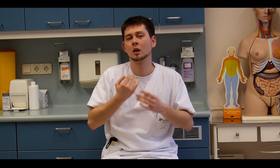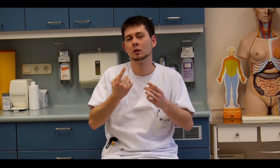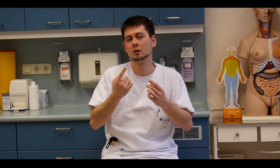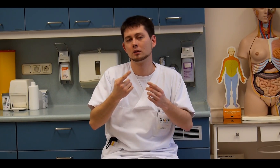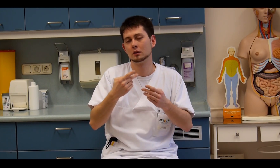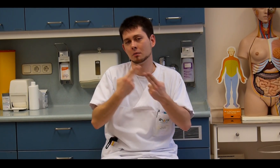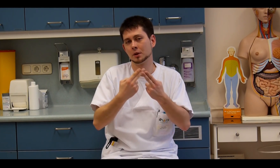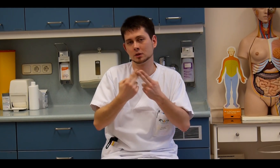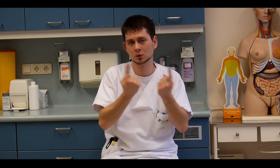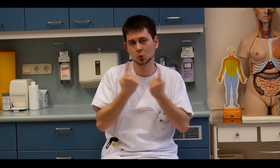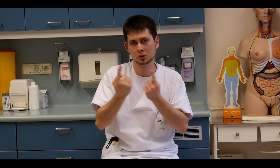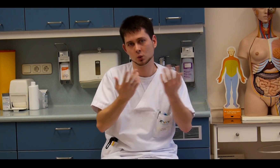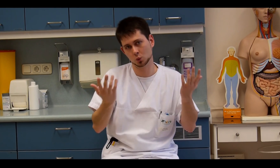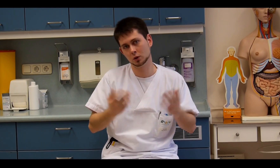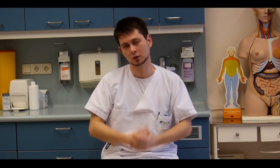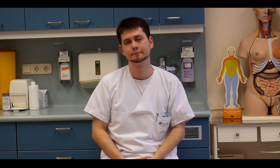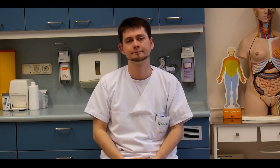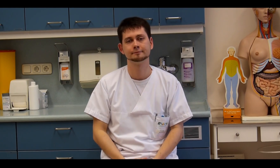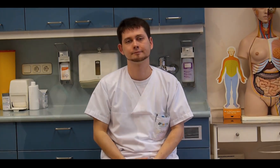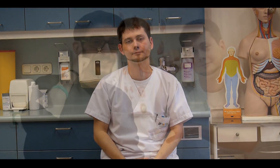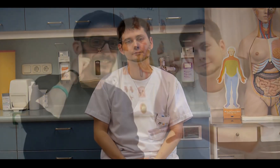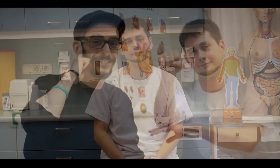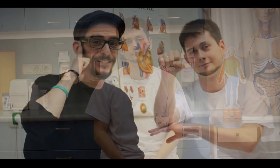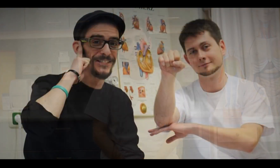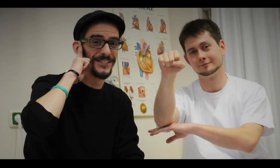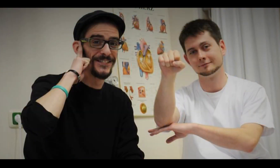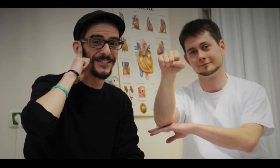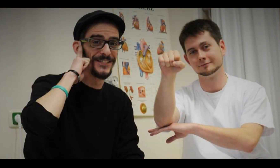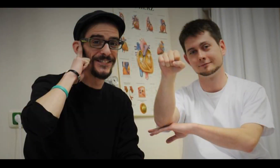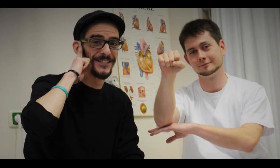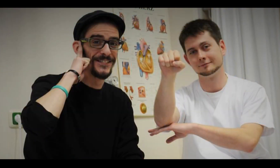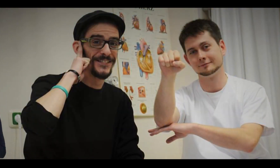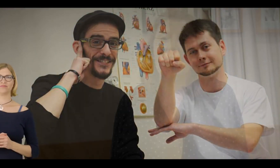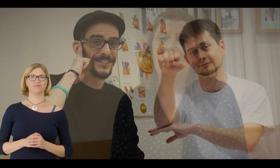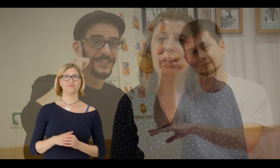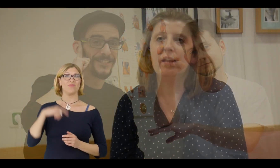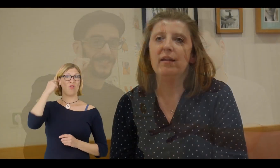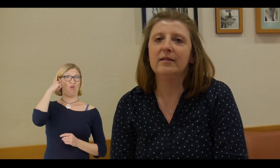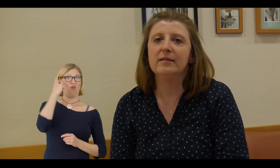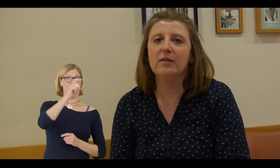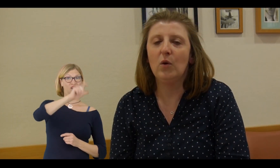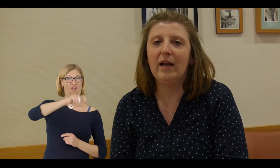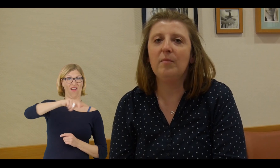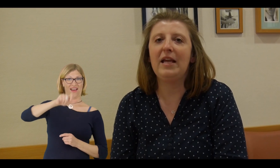Dolmetscher. Das ist individuell und abhängig von der jeweiligen Situation. Als hörender